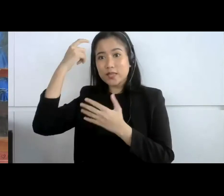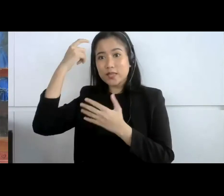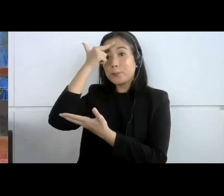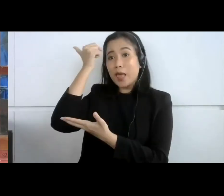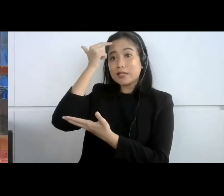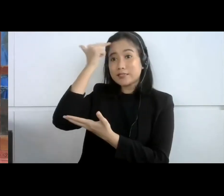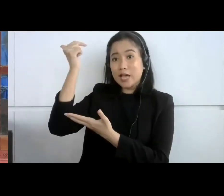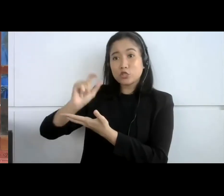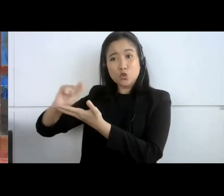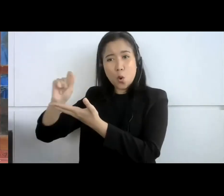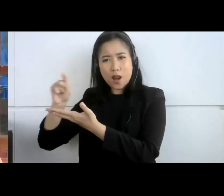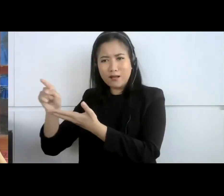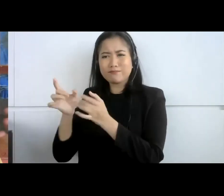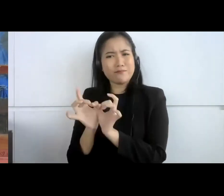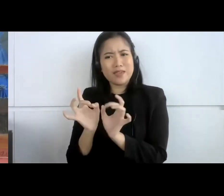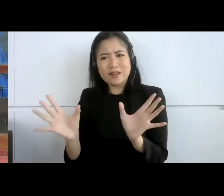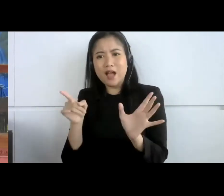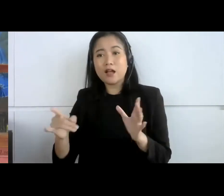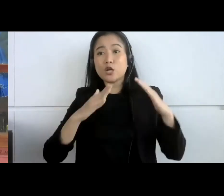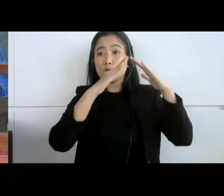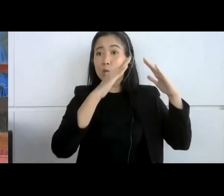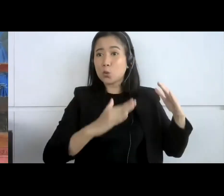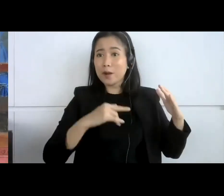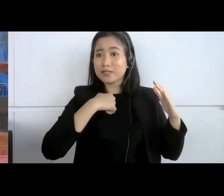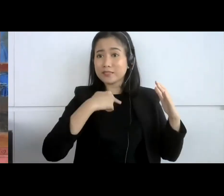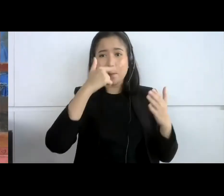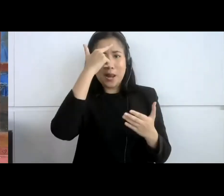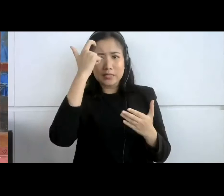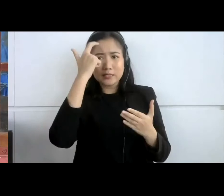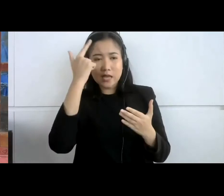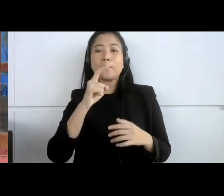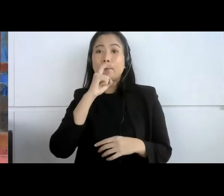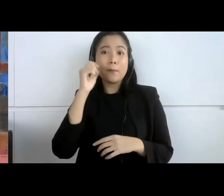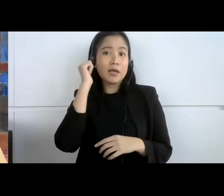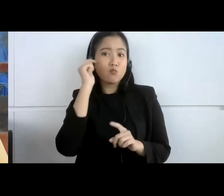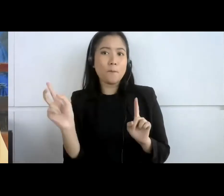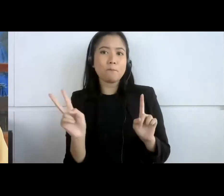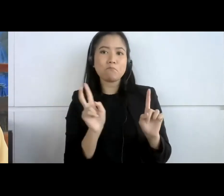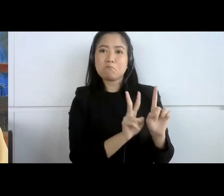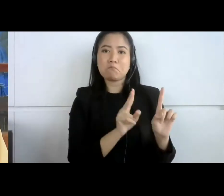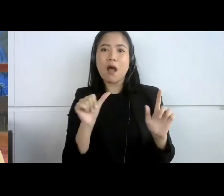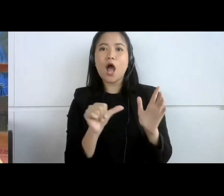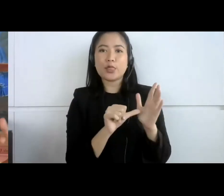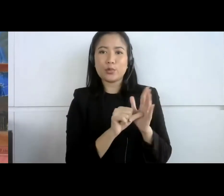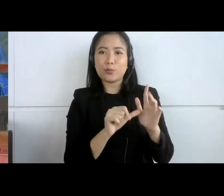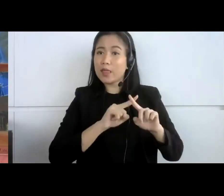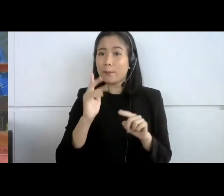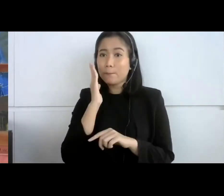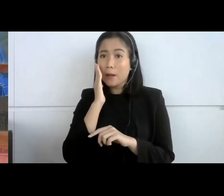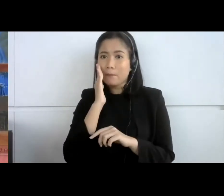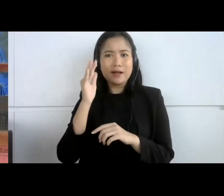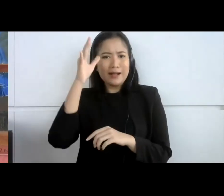sekolah. Di rumah, saya dibantu oleh orang tua, tetapi Mama kurang paham dengan